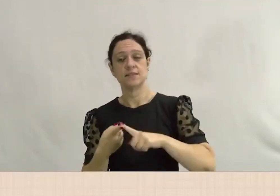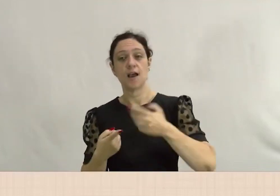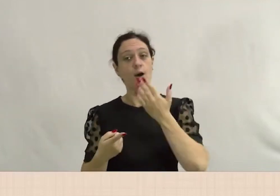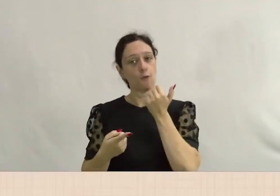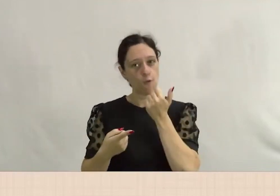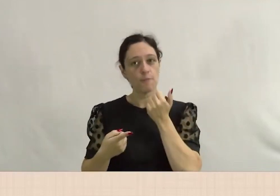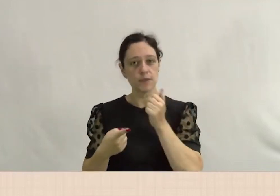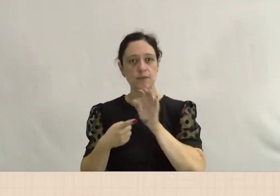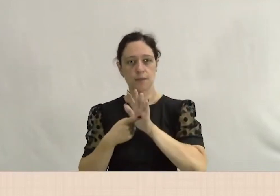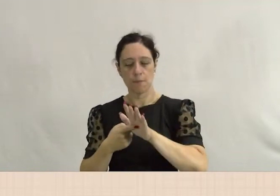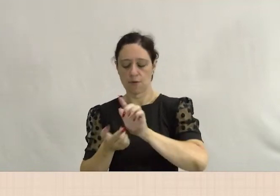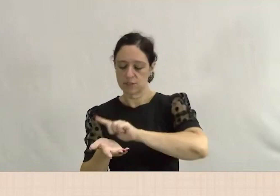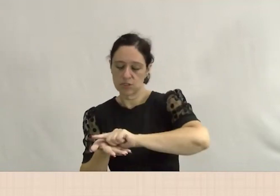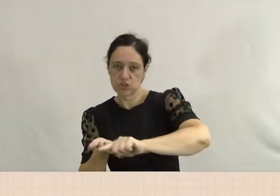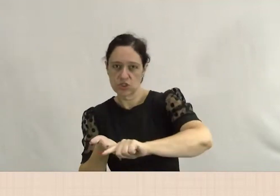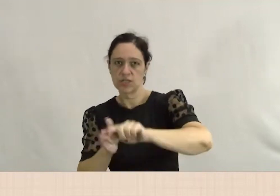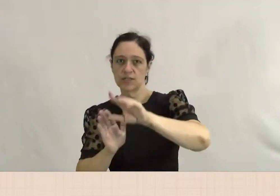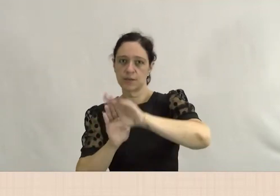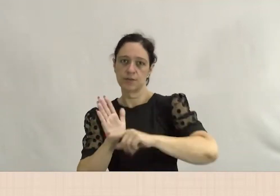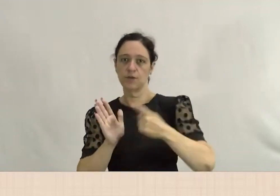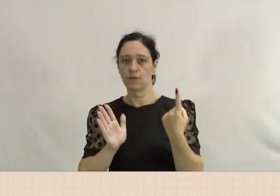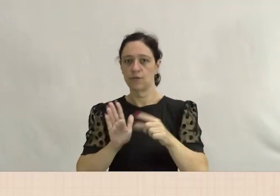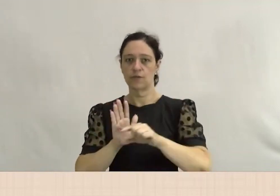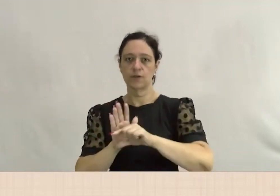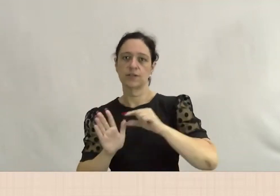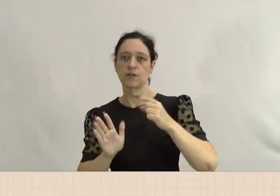Gênesis 1, 29, dá uma olhada.